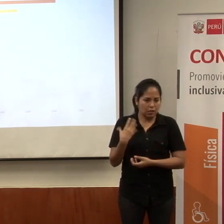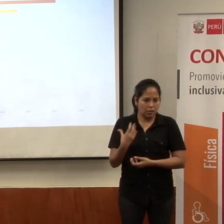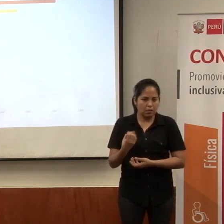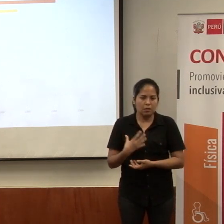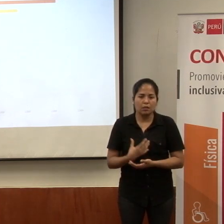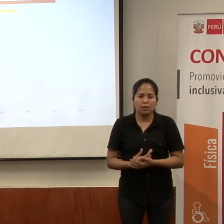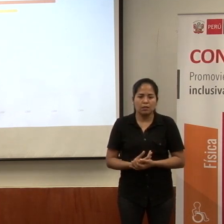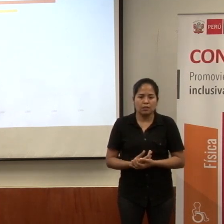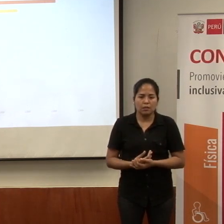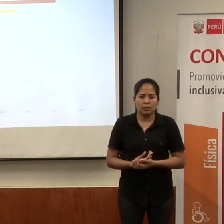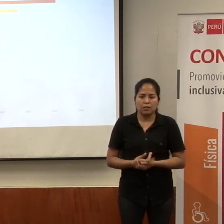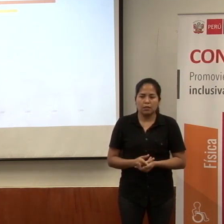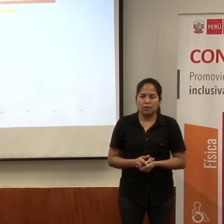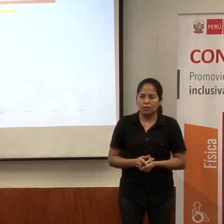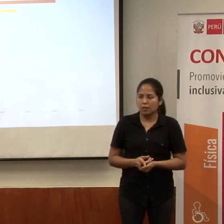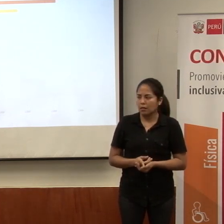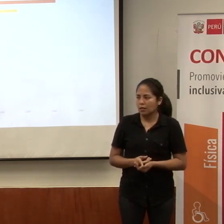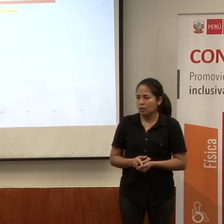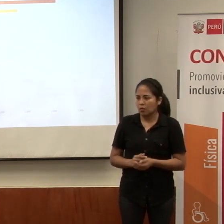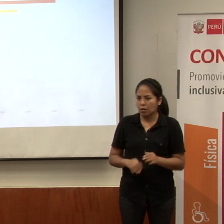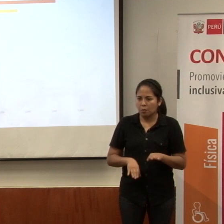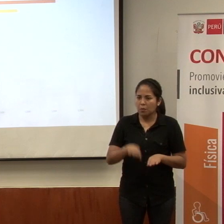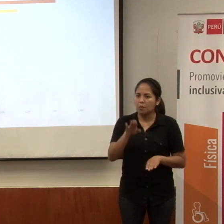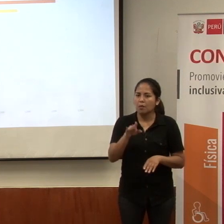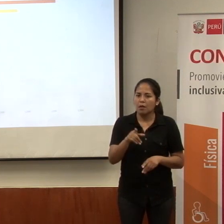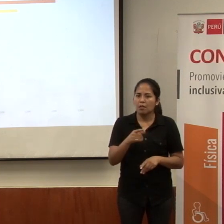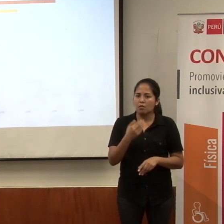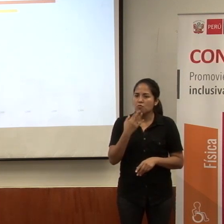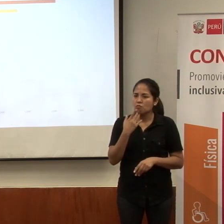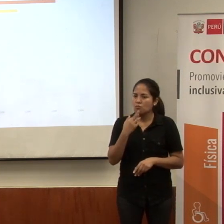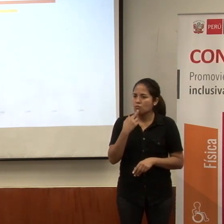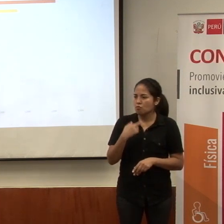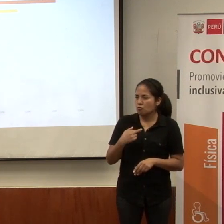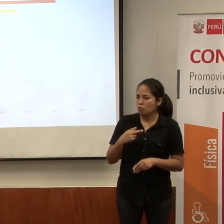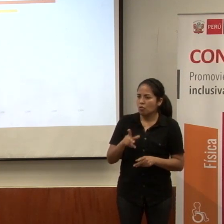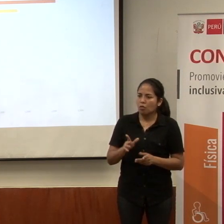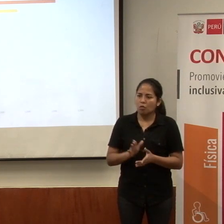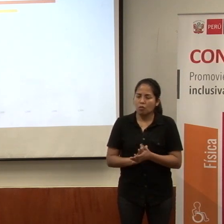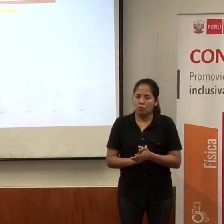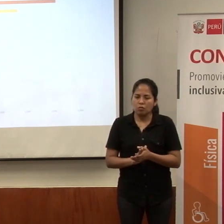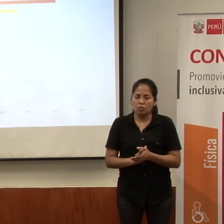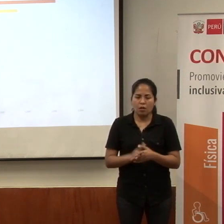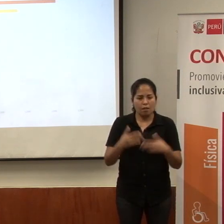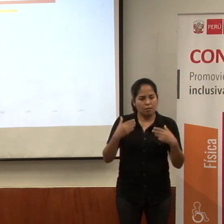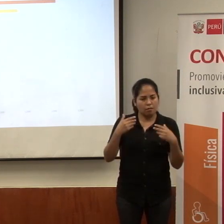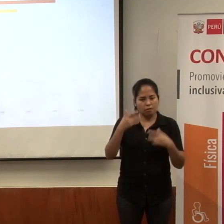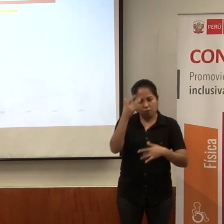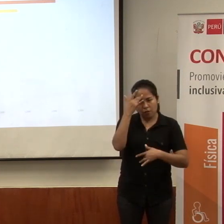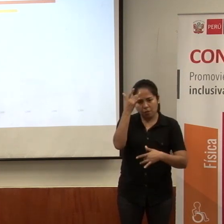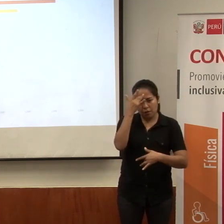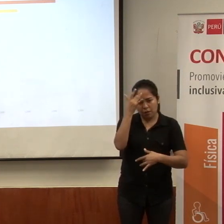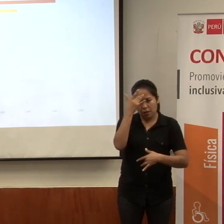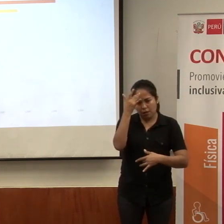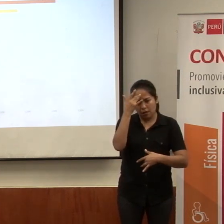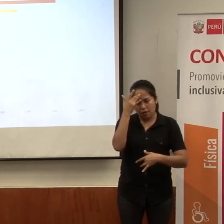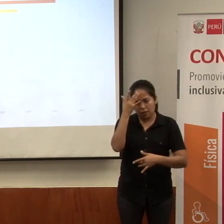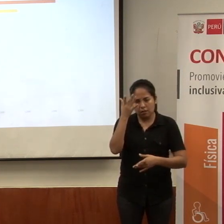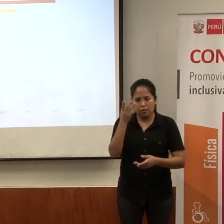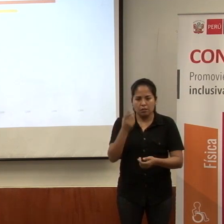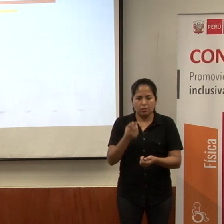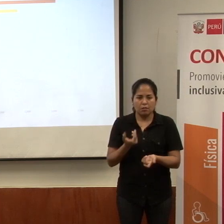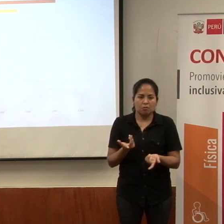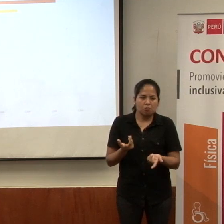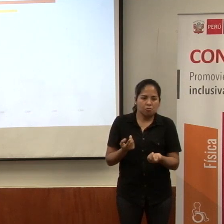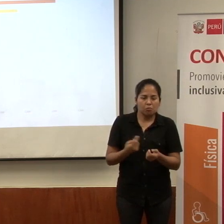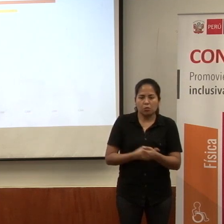priman en la barra roja son los trastornos mentales y del comportamiento. Las enfermedades congénitas en las cuales el niño logra sobrevivir